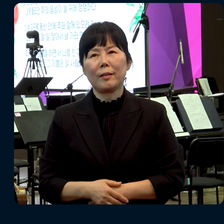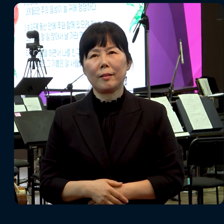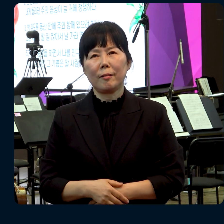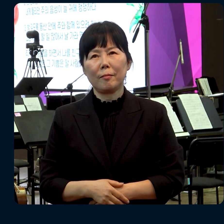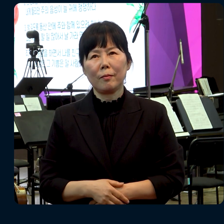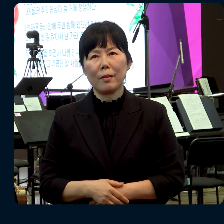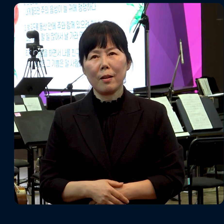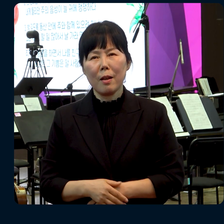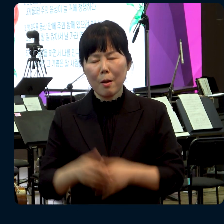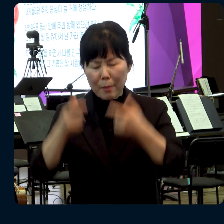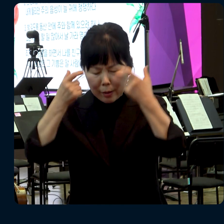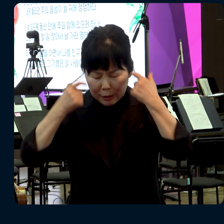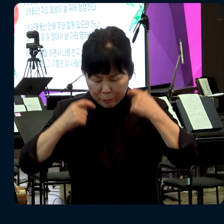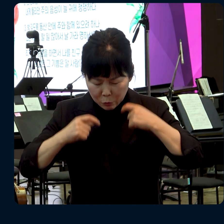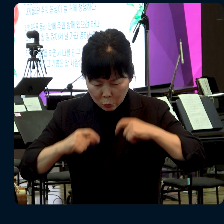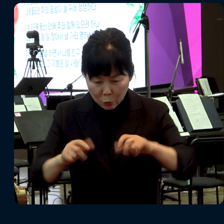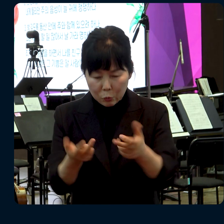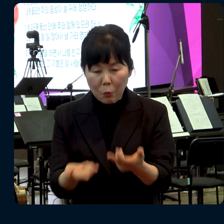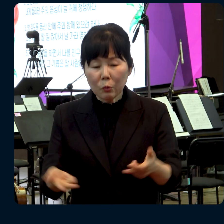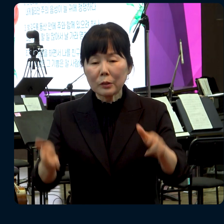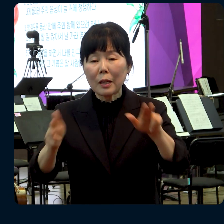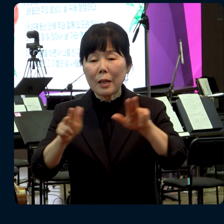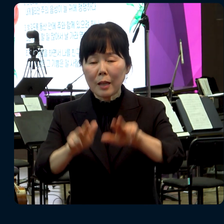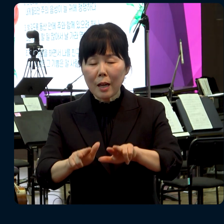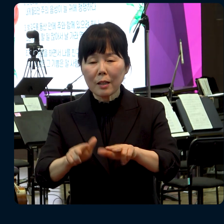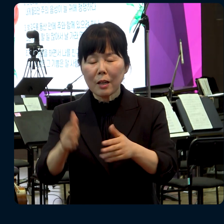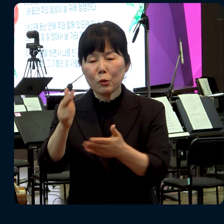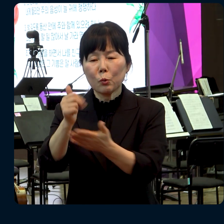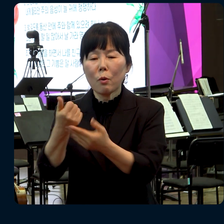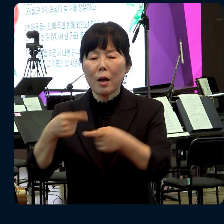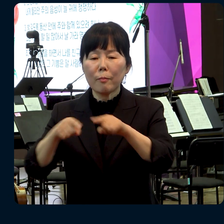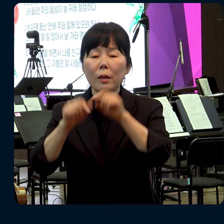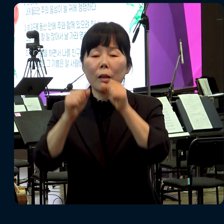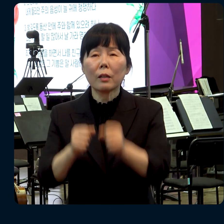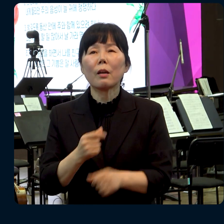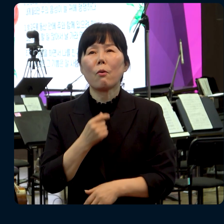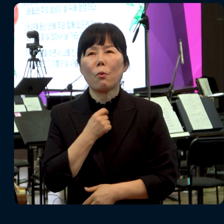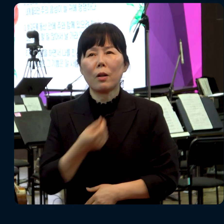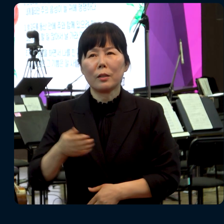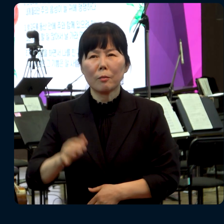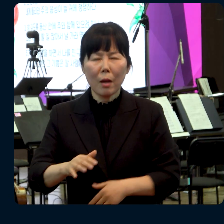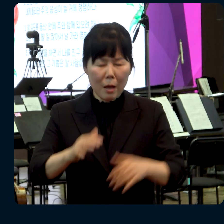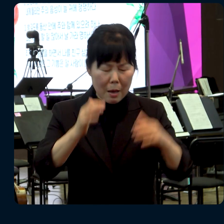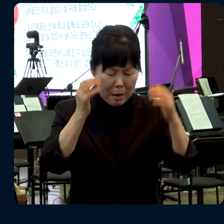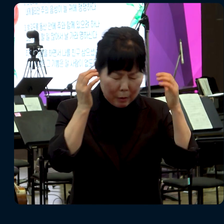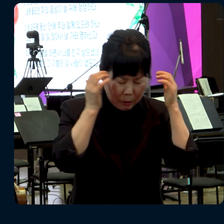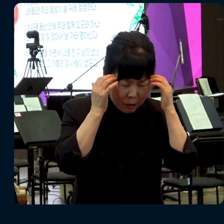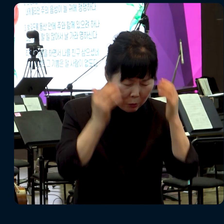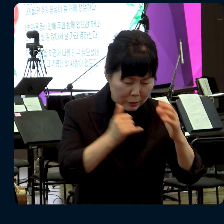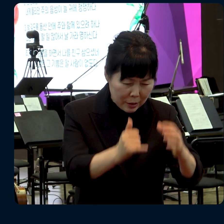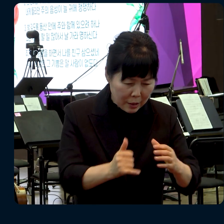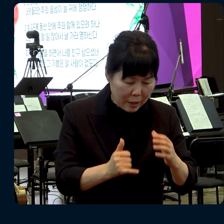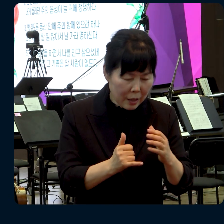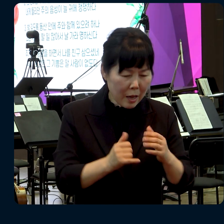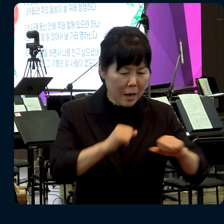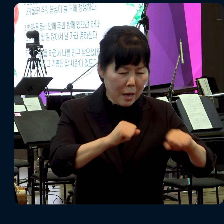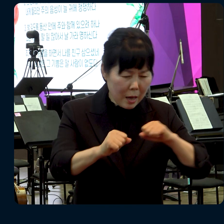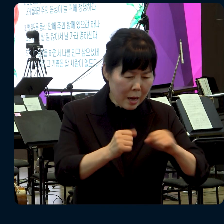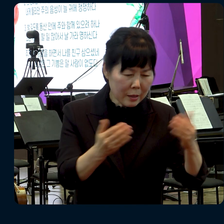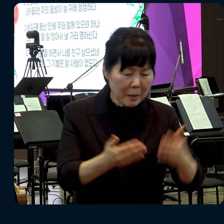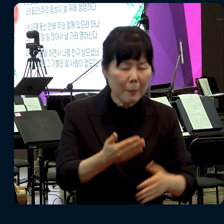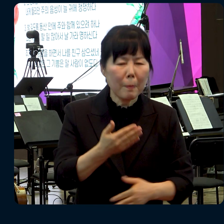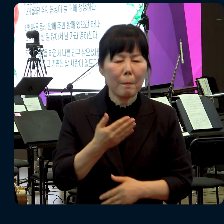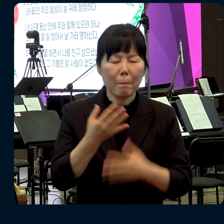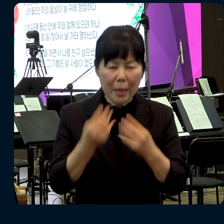밤 깊도록 동산 안에 주와 함께 있으려 하나 괴로운 세상에 할 일 많아서 날